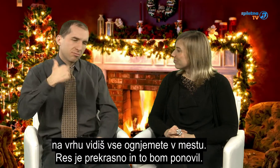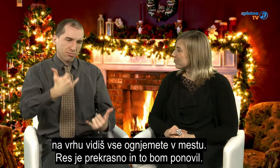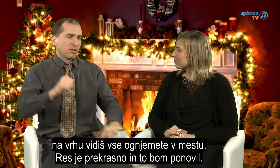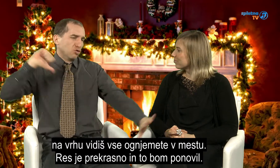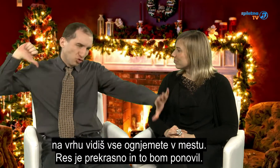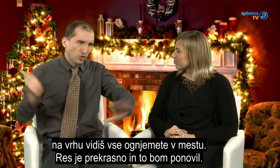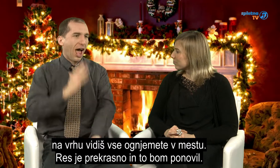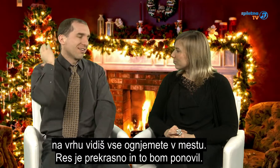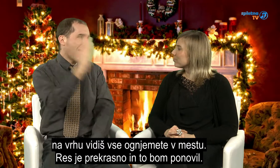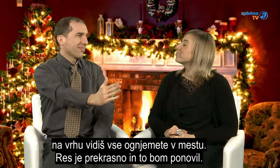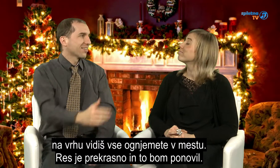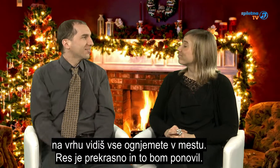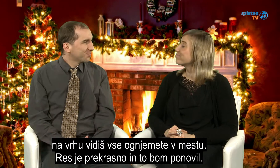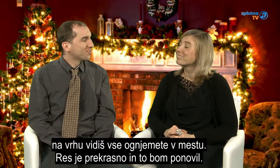Res je prekrasno in to bom ponovil.